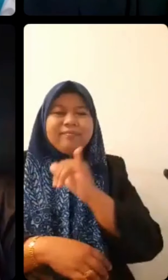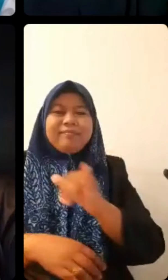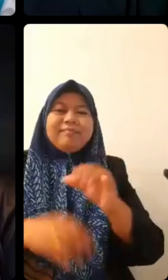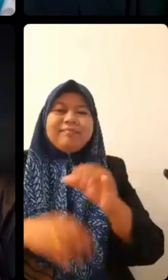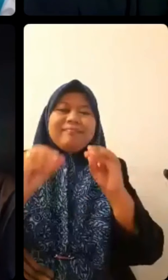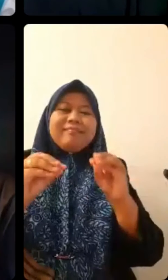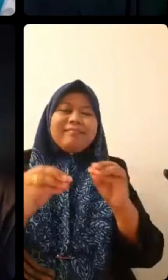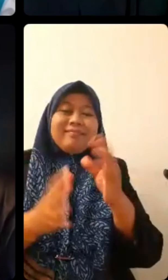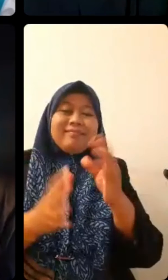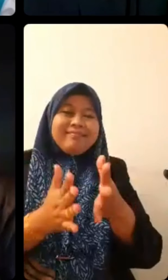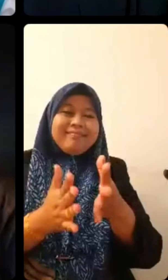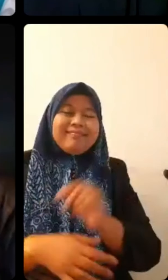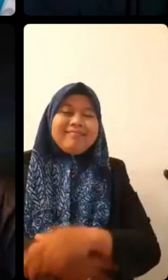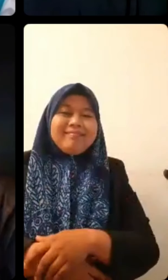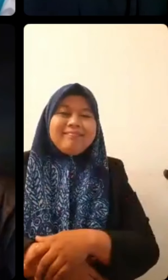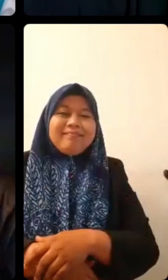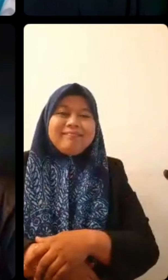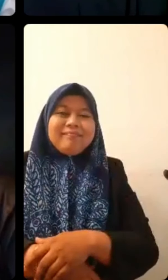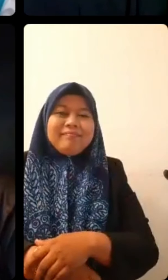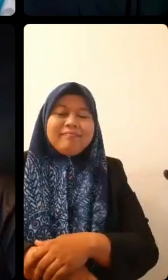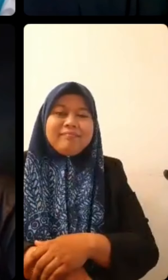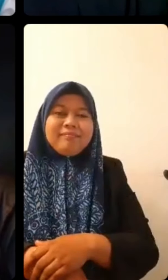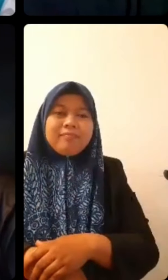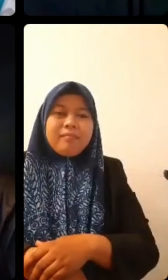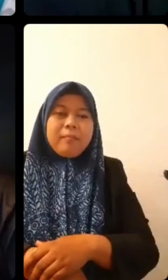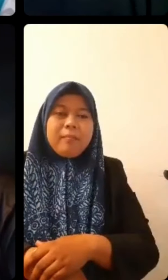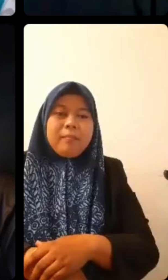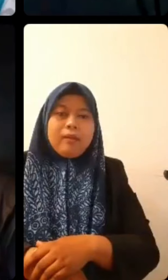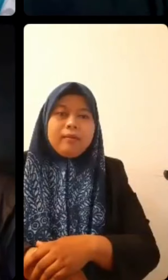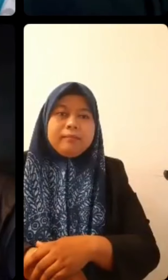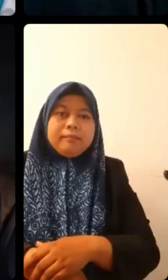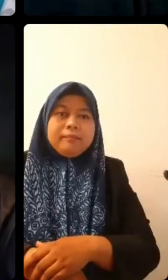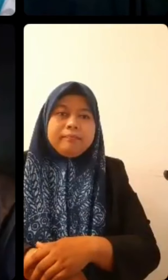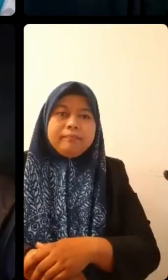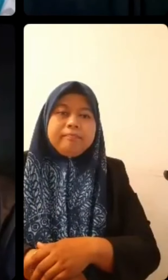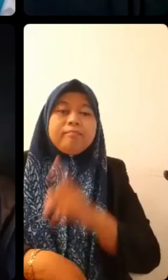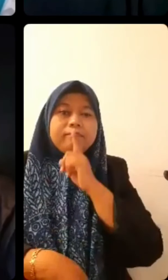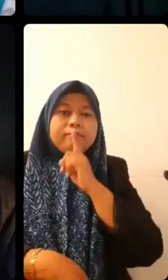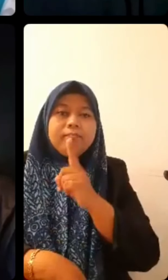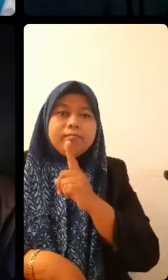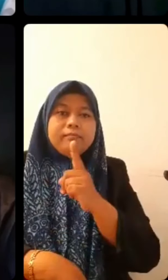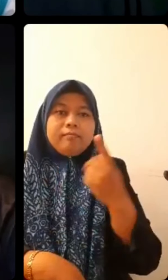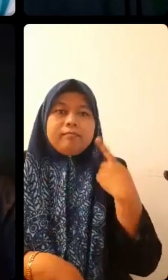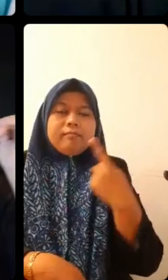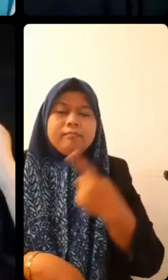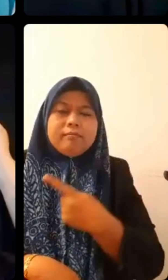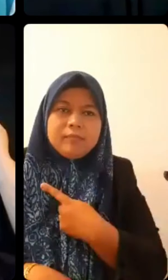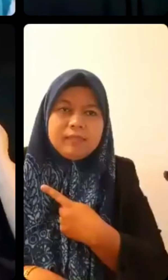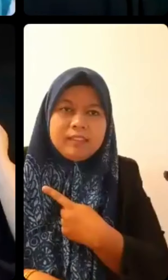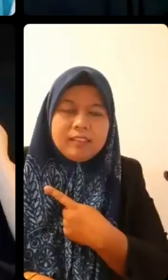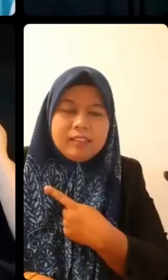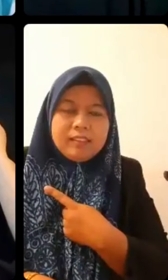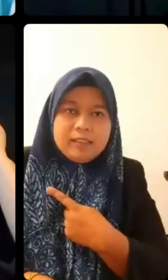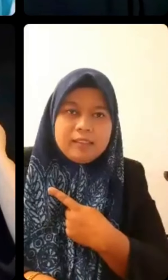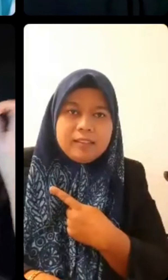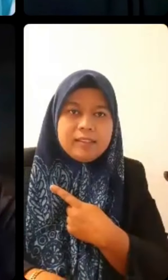Firstly, yang tentang berkaitan dengan bahasa isyarat tu tadi, ini sebenarnya bagi mengurangkan jurang komunikasi lah. Itu yang sangat-sangat